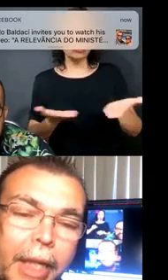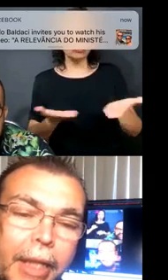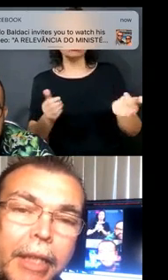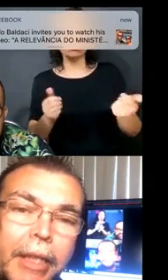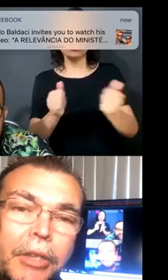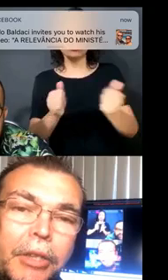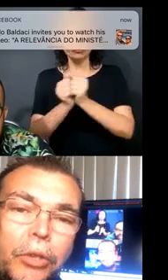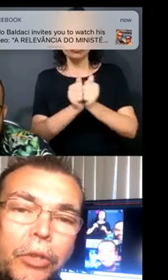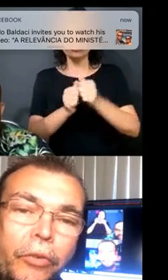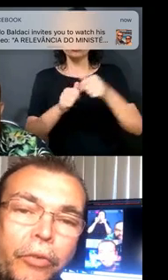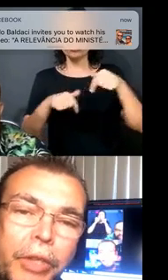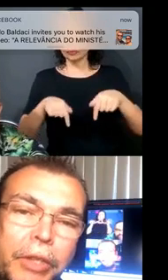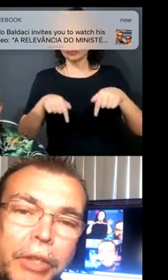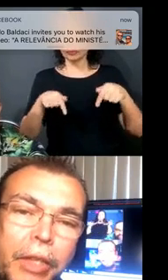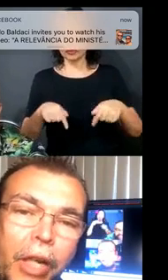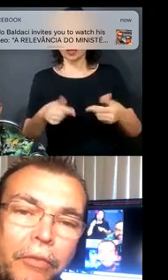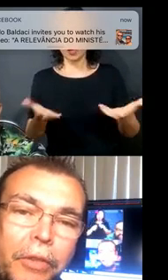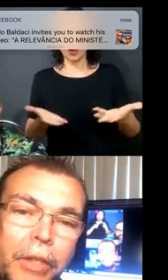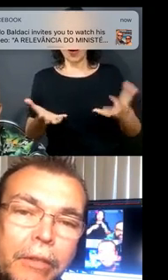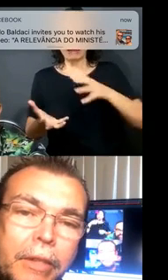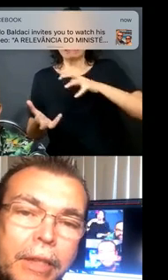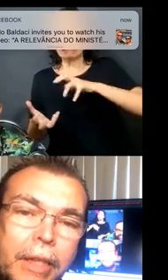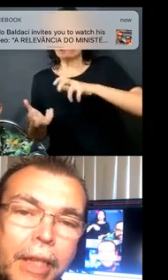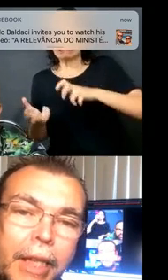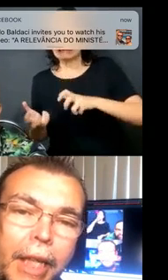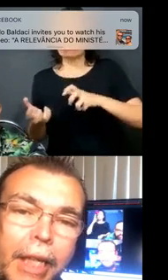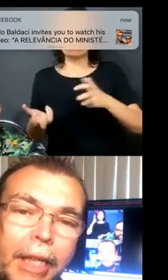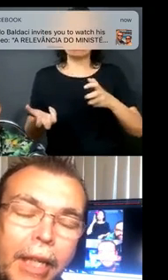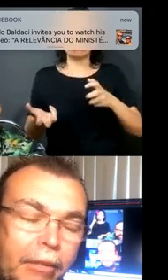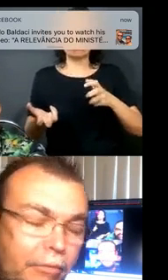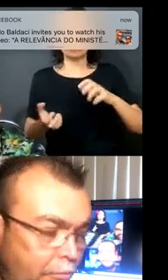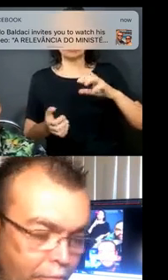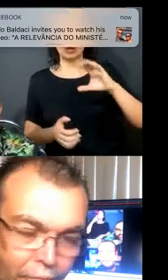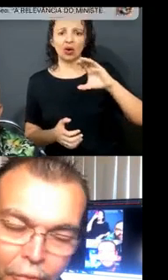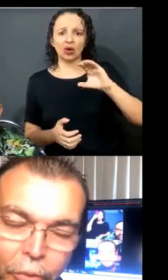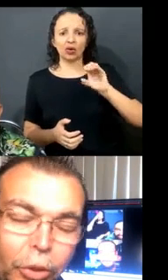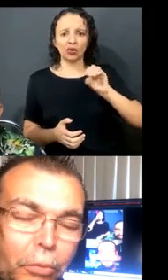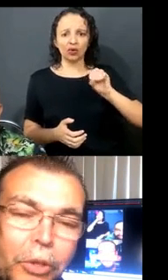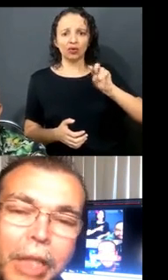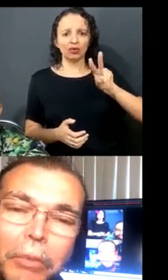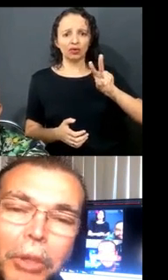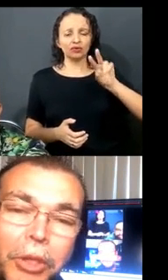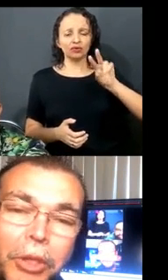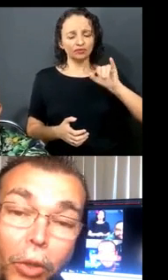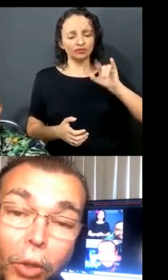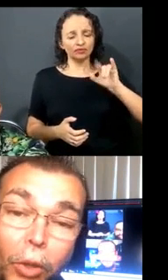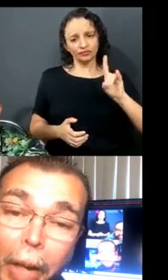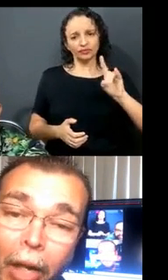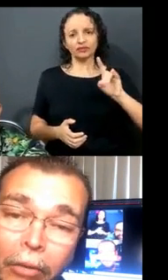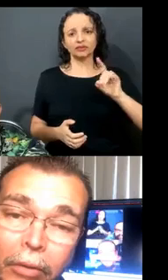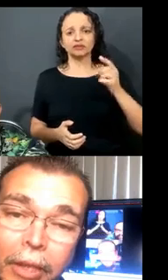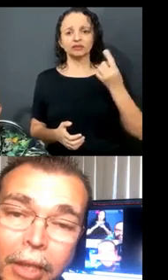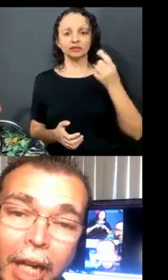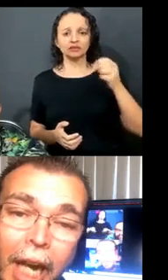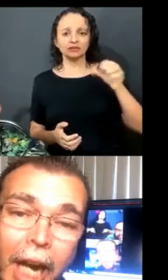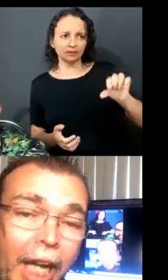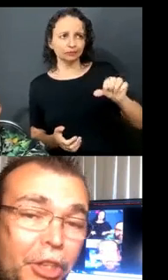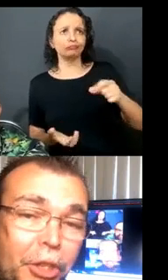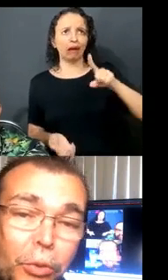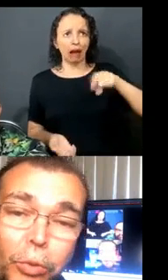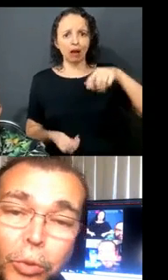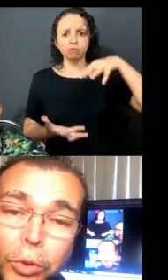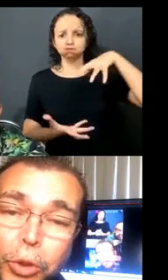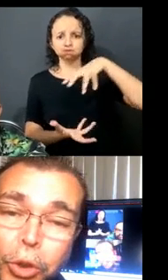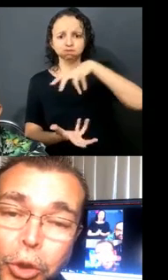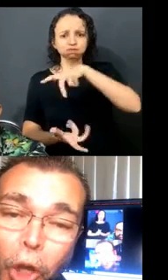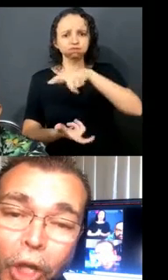assistindo, essa crise do Covid-19, ela, todo mundo sabe disso, é